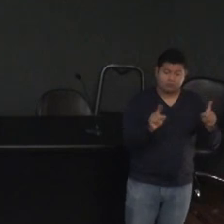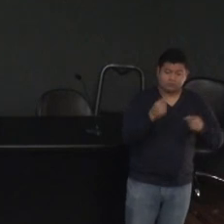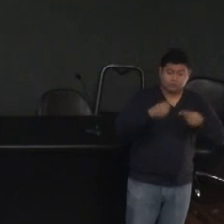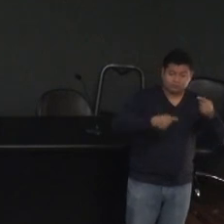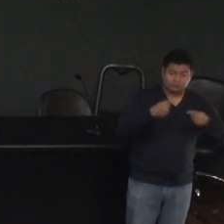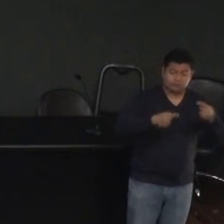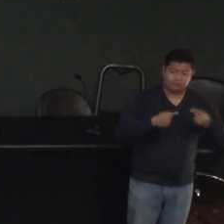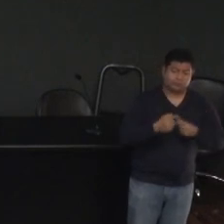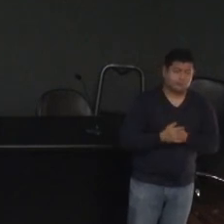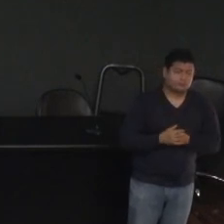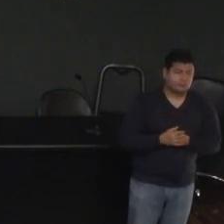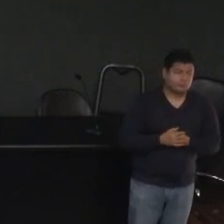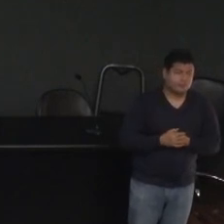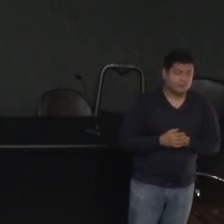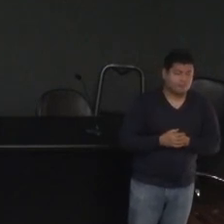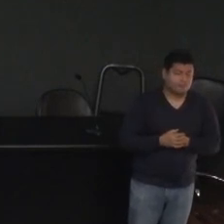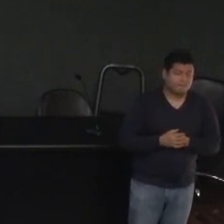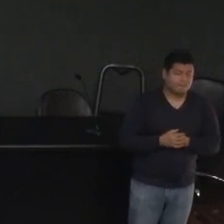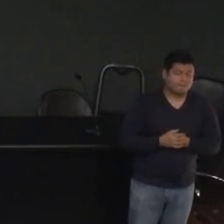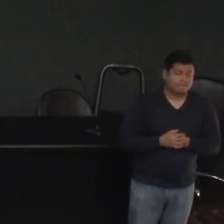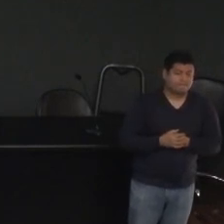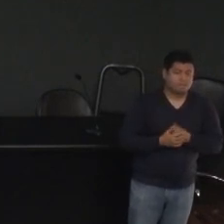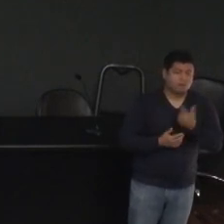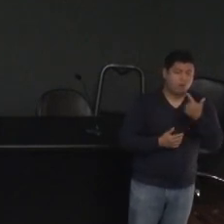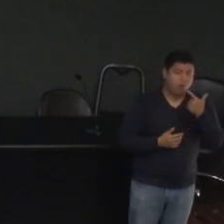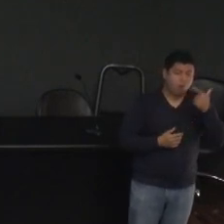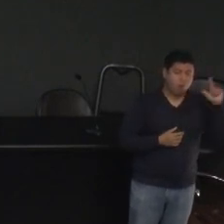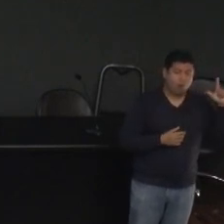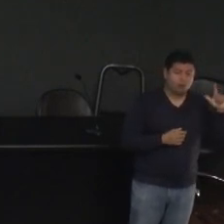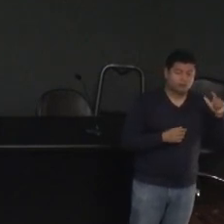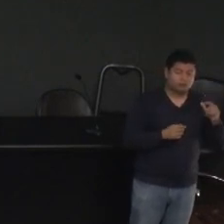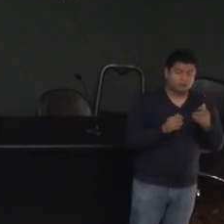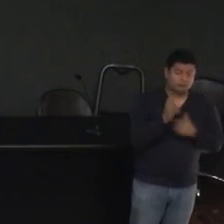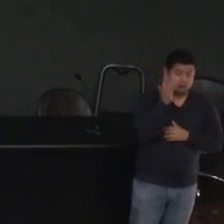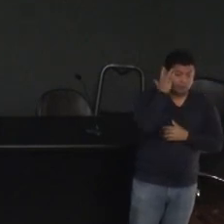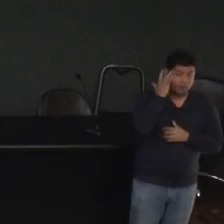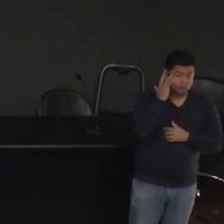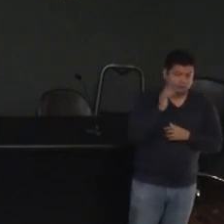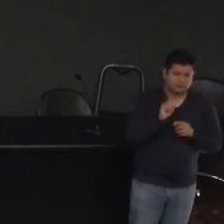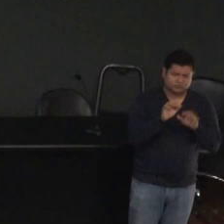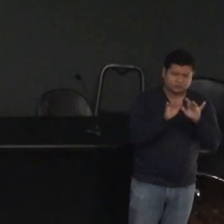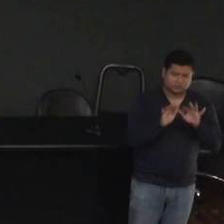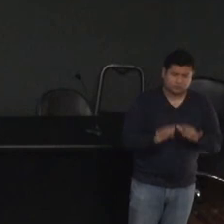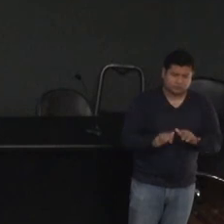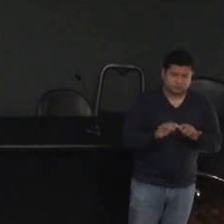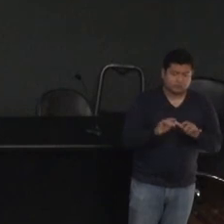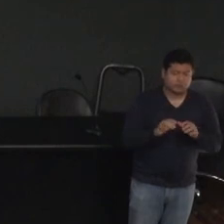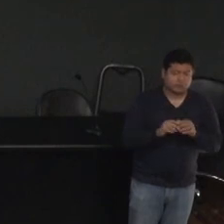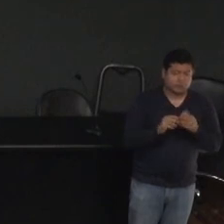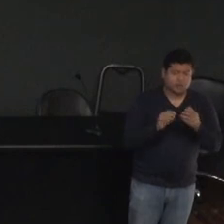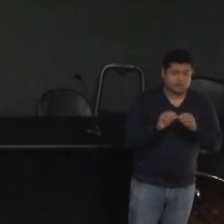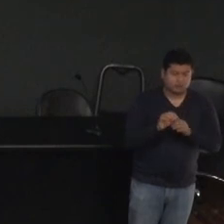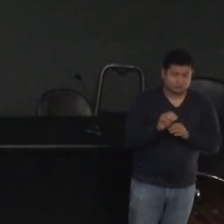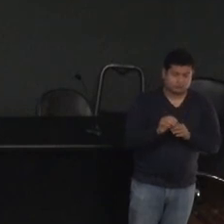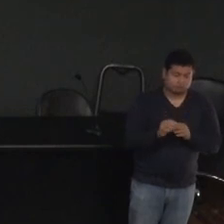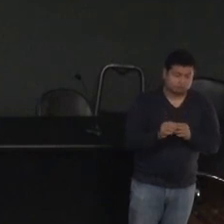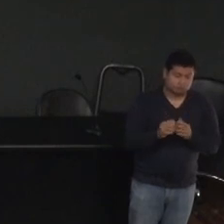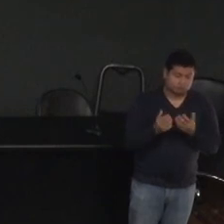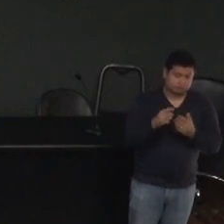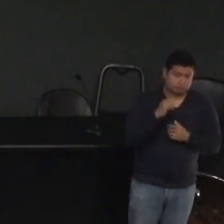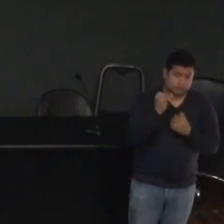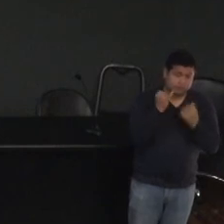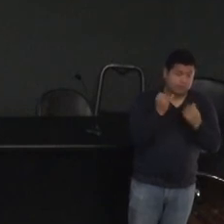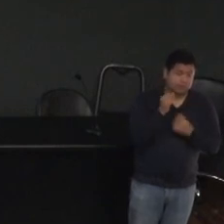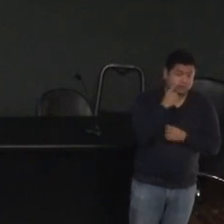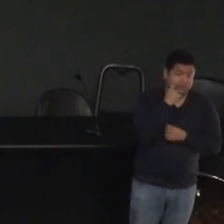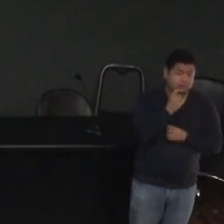que você já não correm mais risco Talvez né mas que até eu até escrevi um artigo sobre isso mas que é interessante sobre o contrato cabe